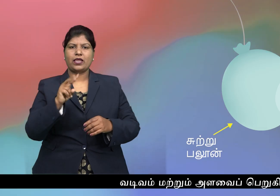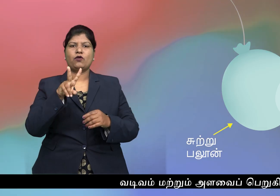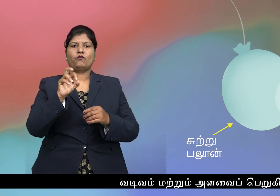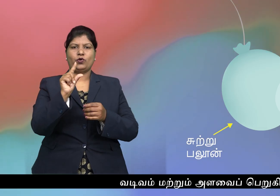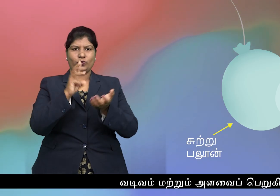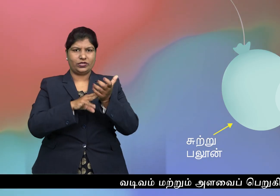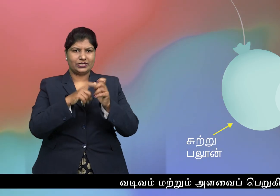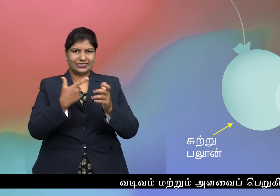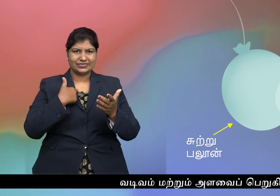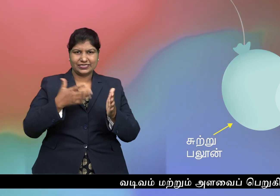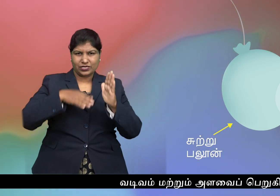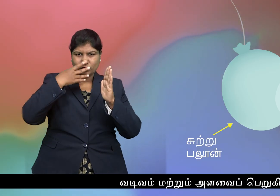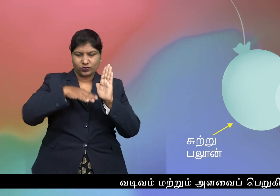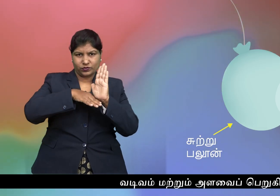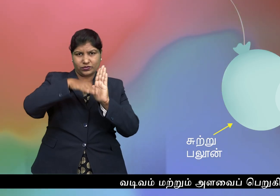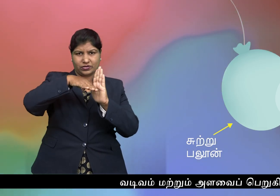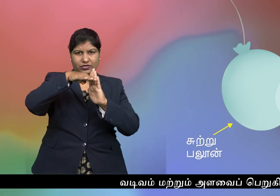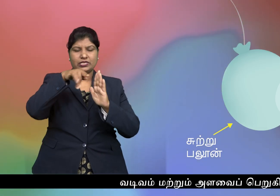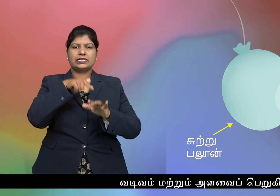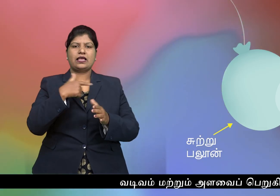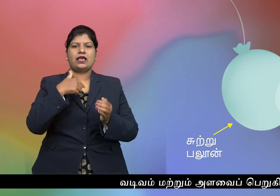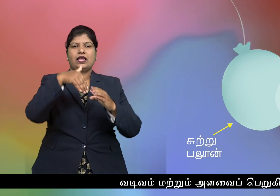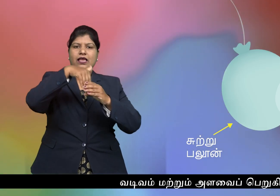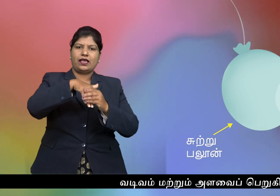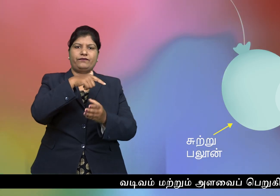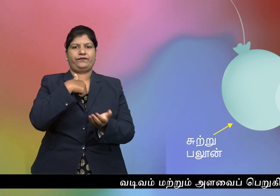வடிவம் மற்றும் அளவை பெறுகின்றன.